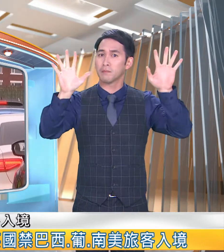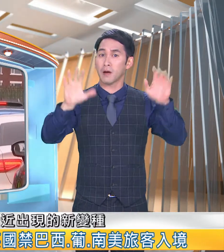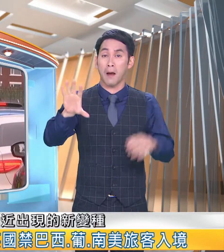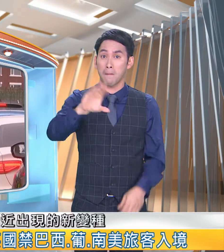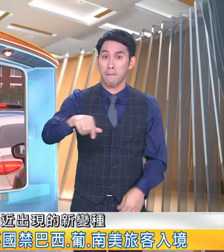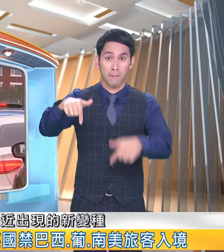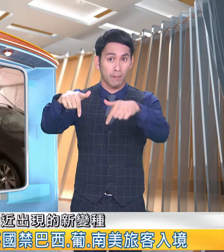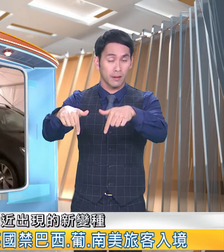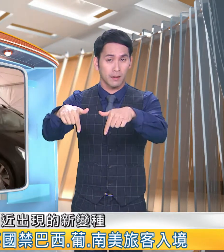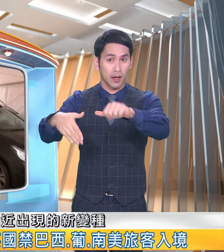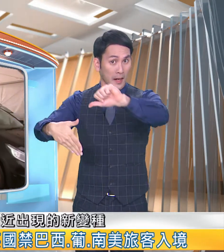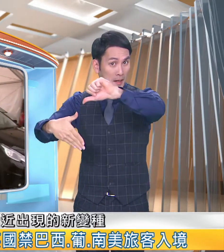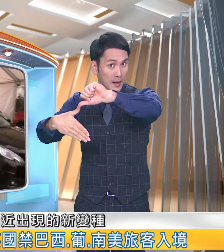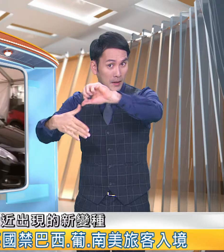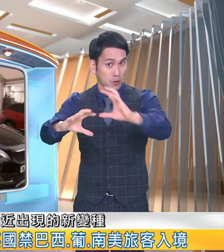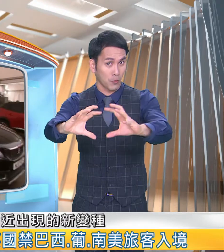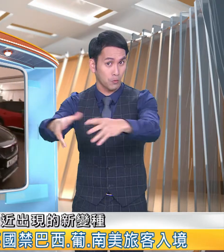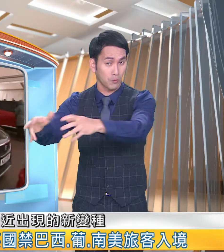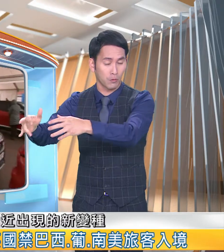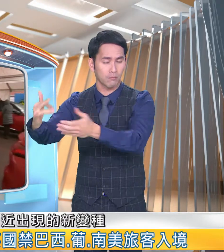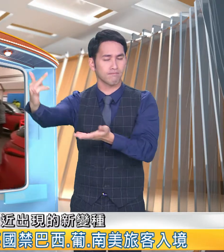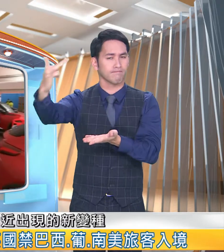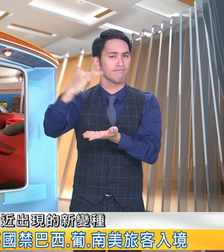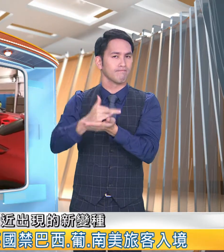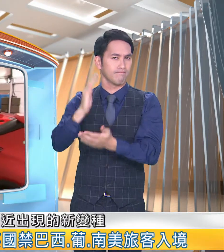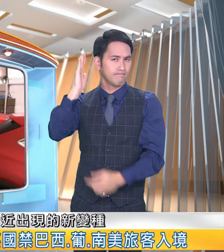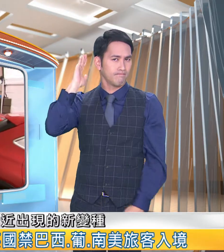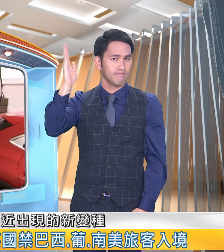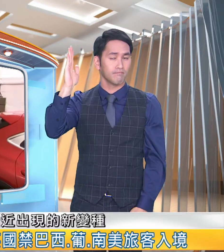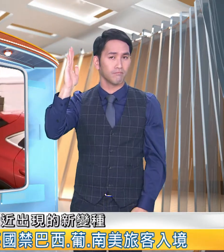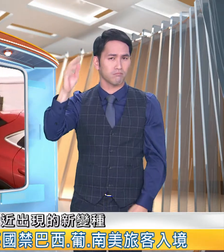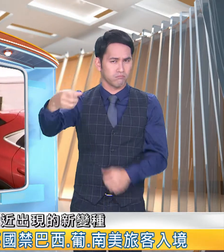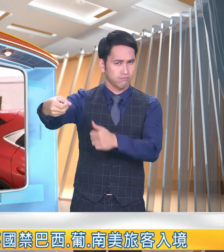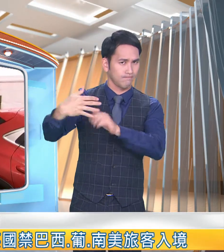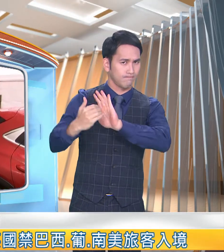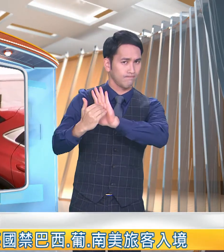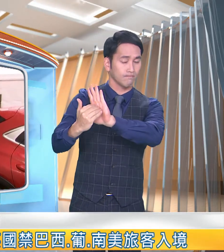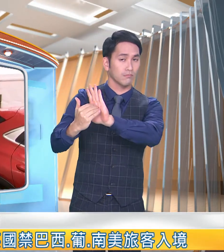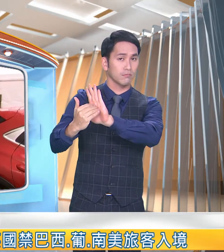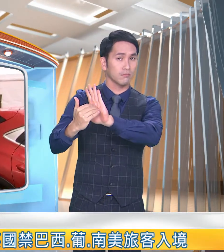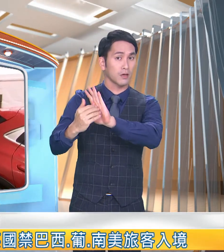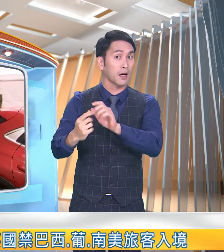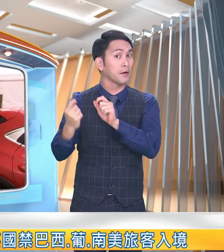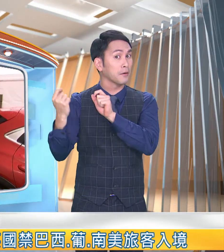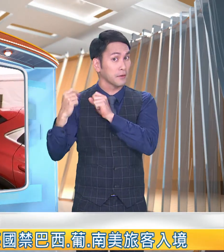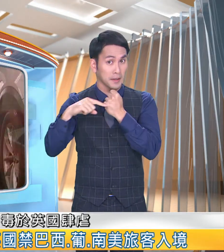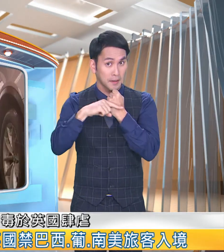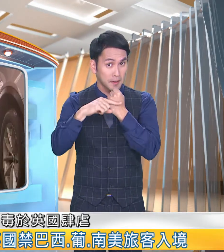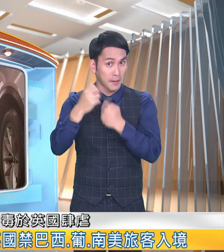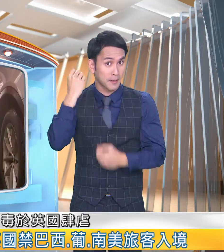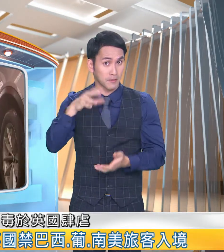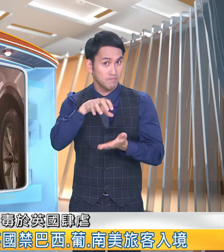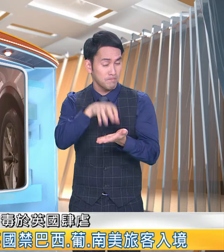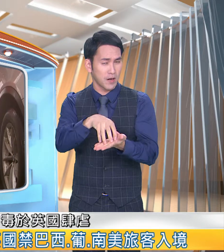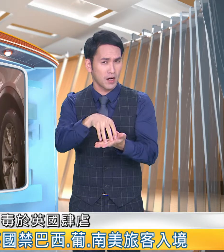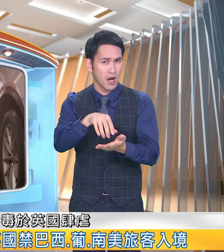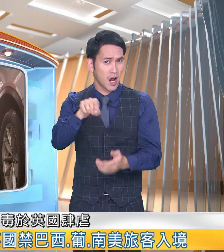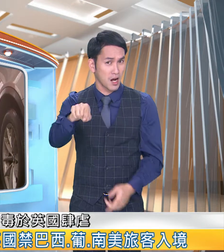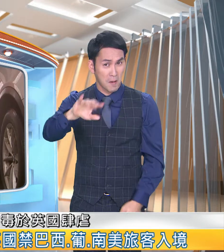了防止最近出现的新变种，也就是这个月初在日本发现的病毒于